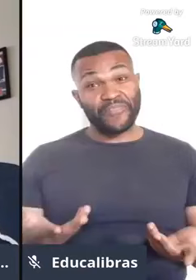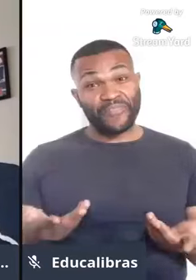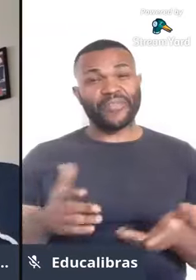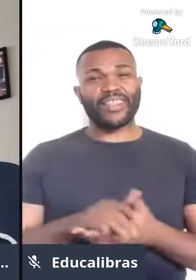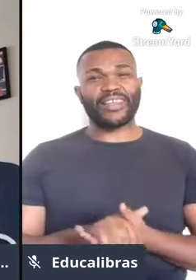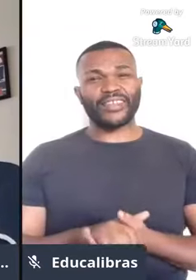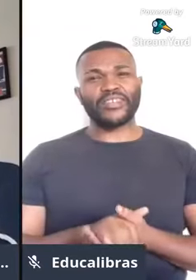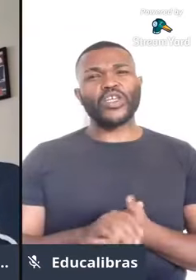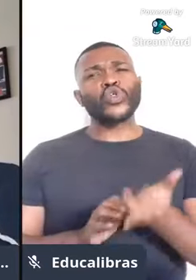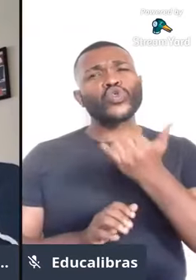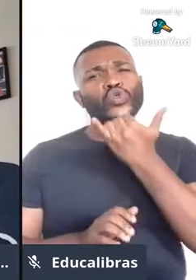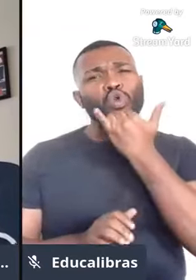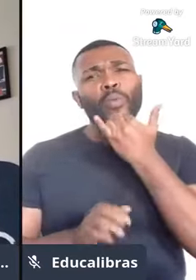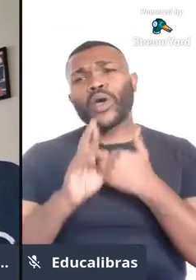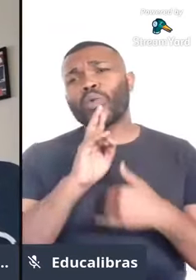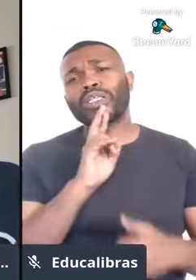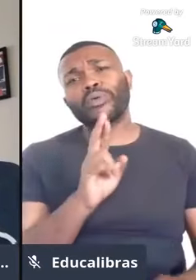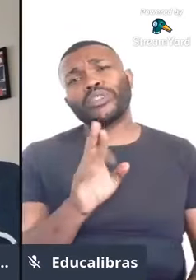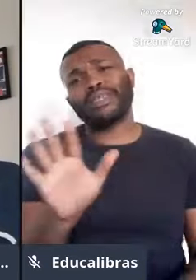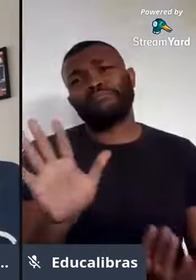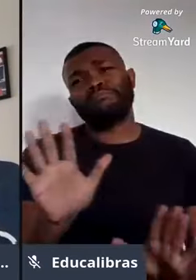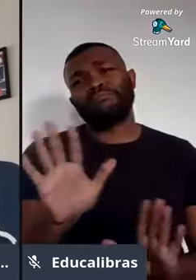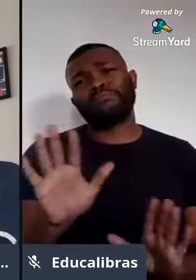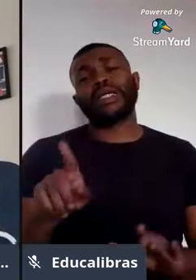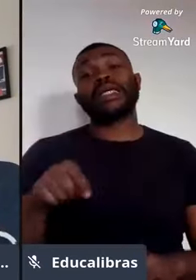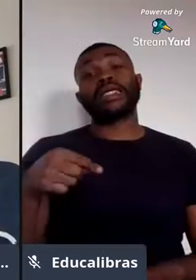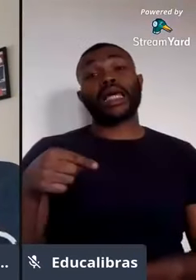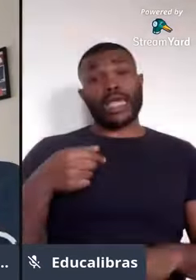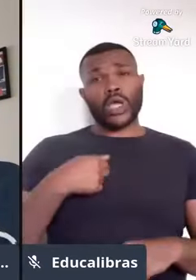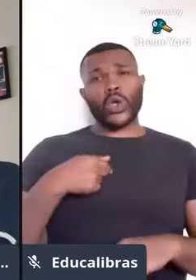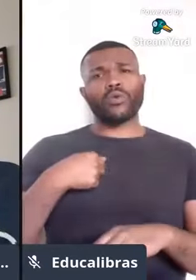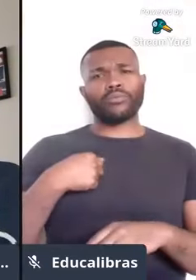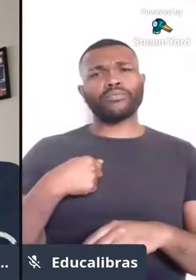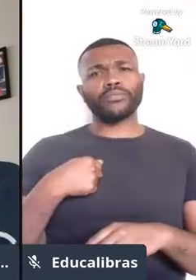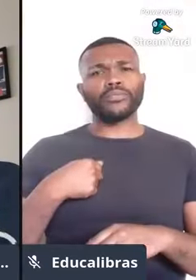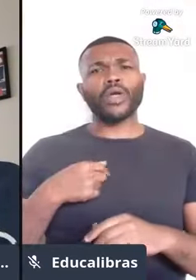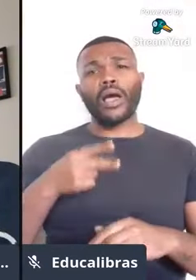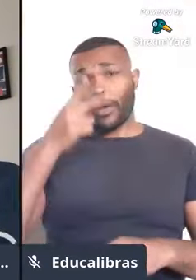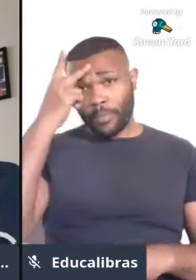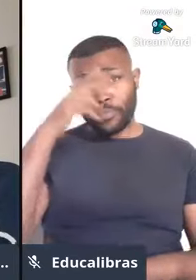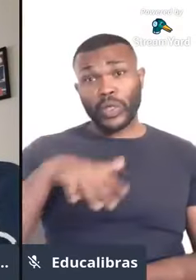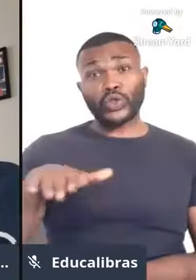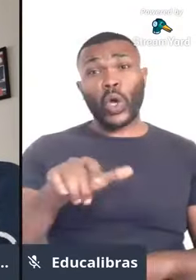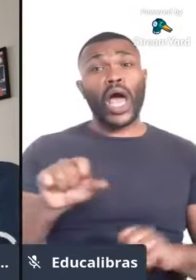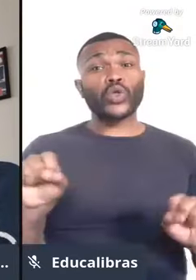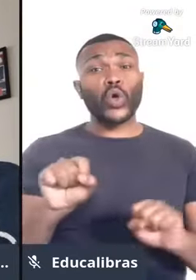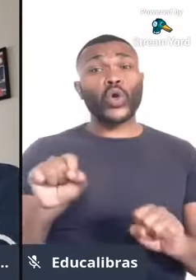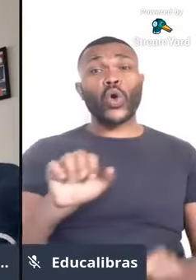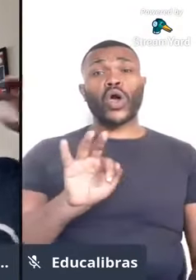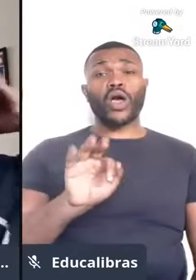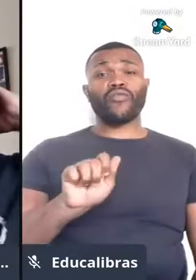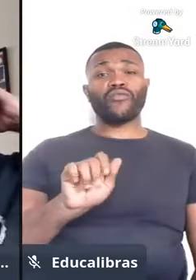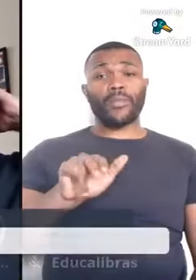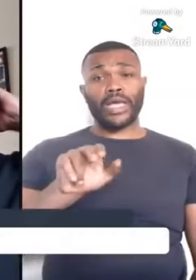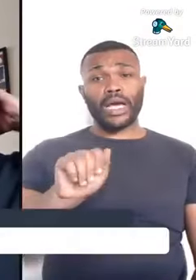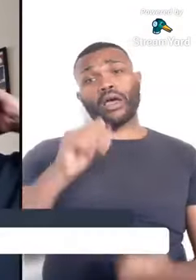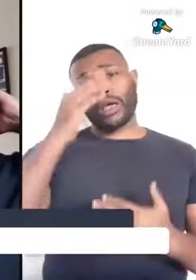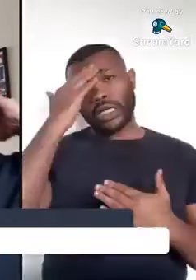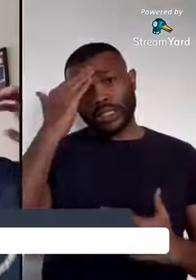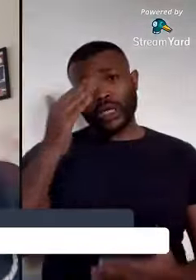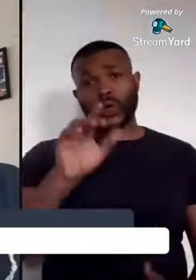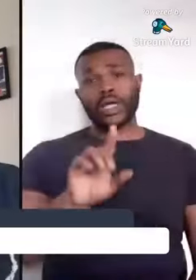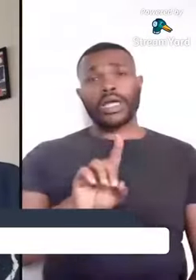ter respondido pergunta de ninguém. Não, mas olha, o Paulo adorou aqui, né? A Fabiana Trigo, agradecer, a Débora que está